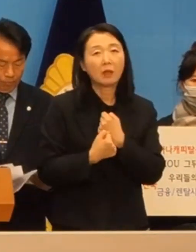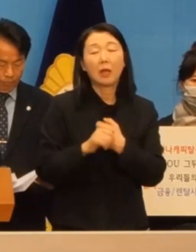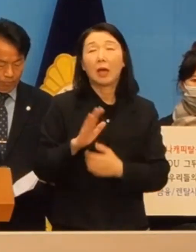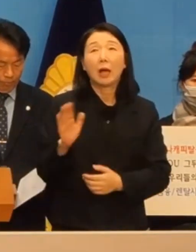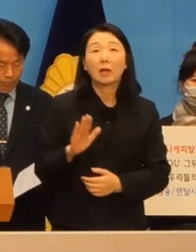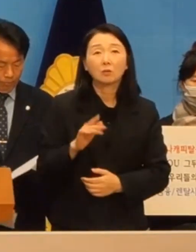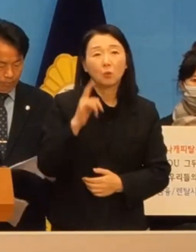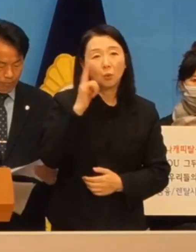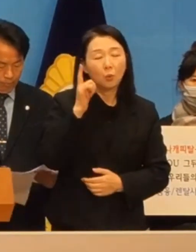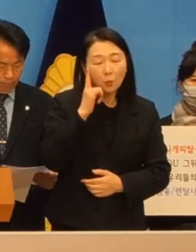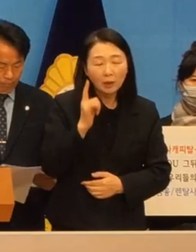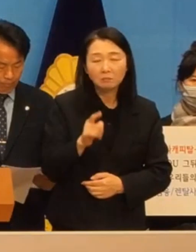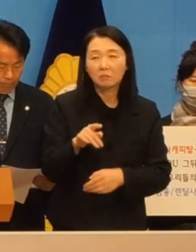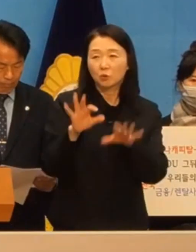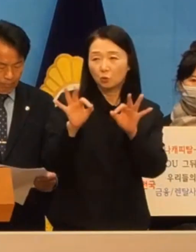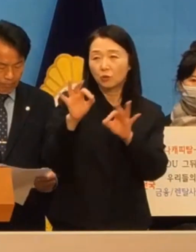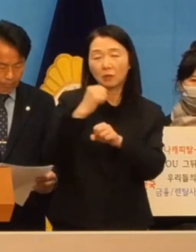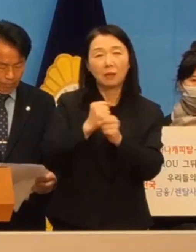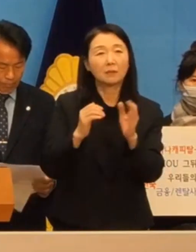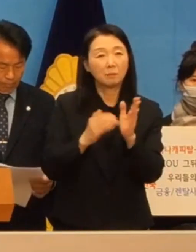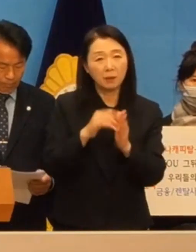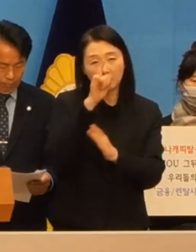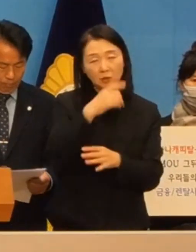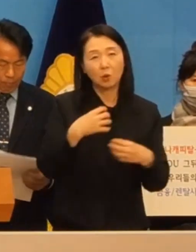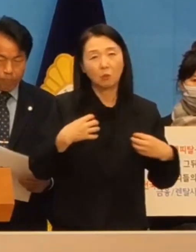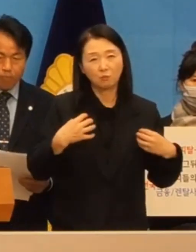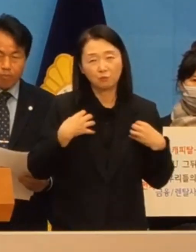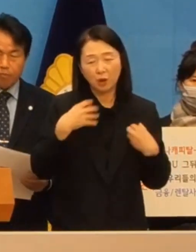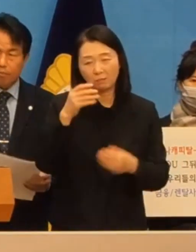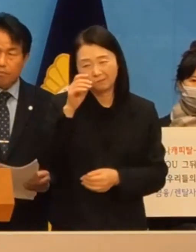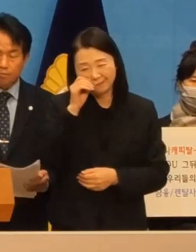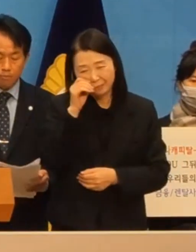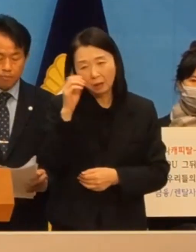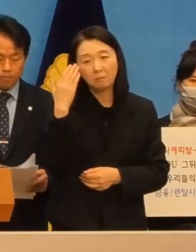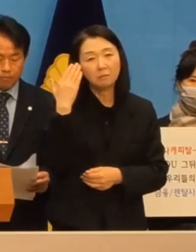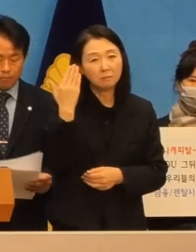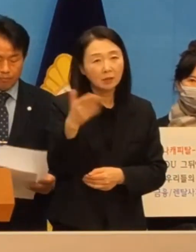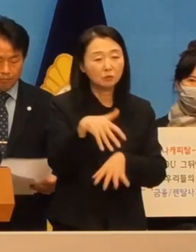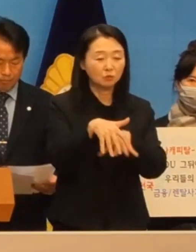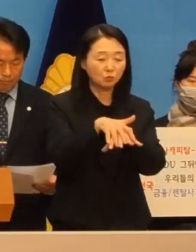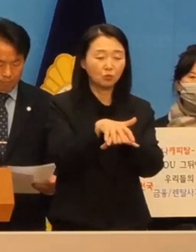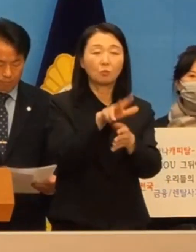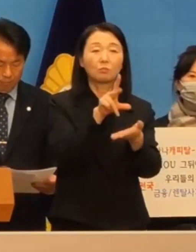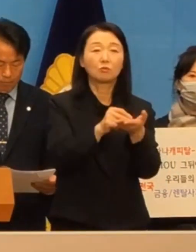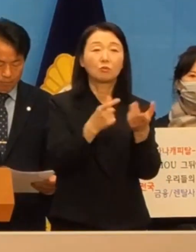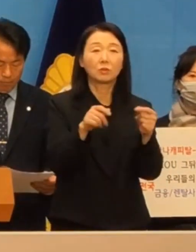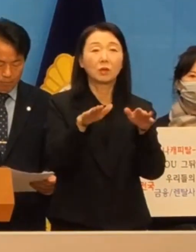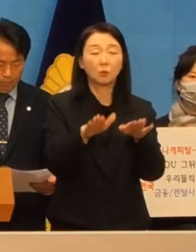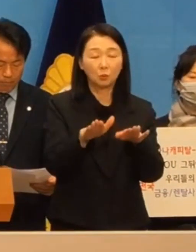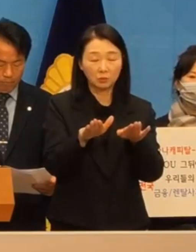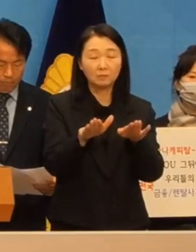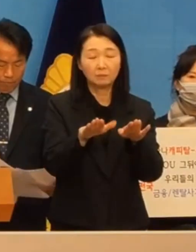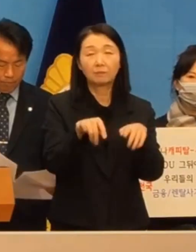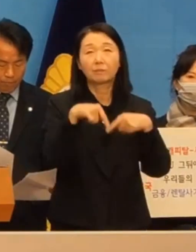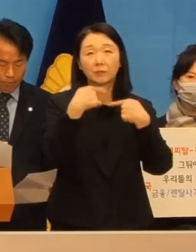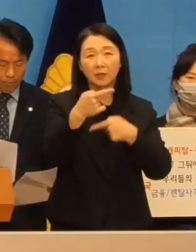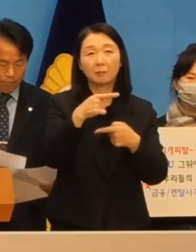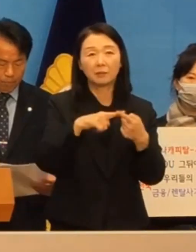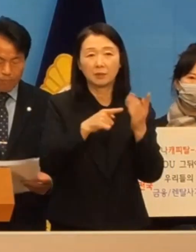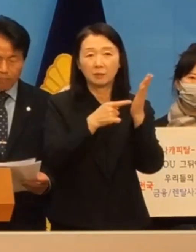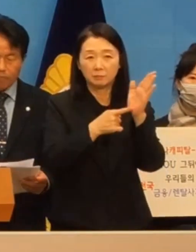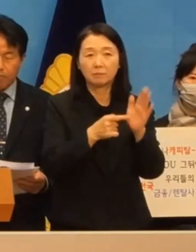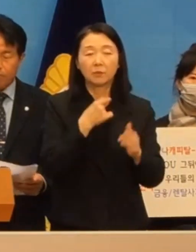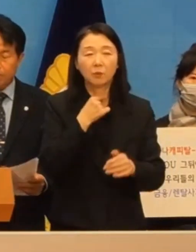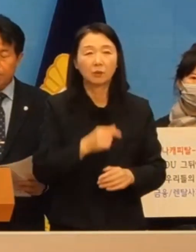설계하고 정부와 금융당국이 묵인한 구조적 범죄입니다. 그래서 오늘 이 자리에서 다음을 강력히